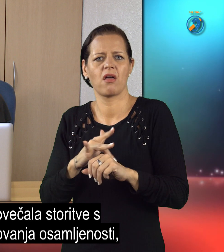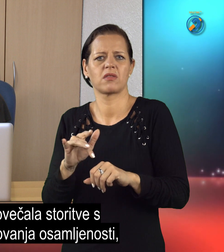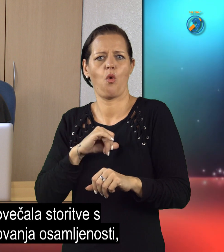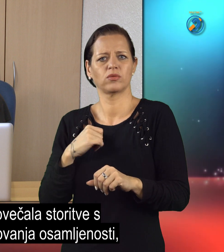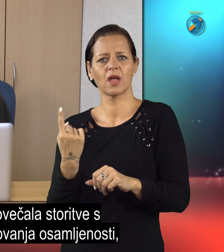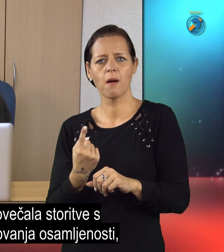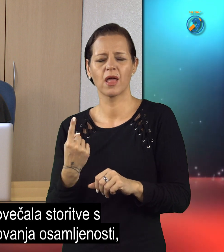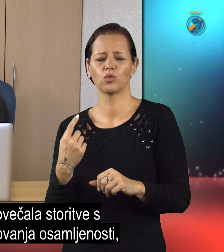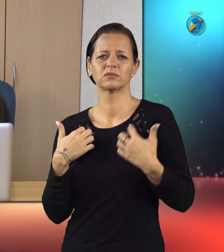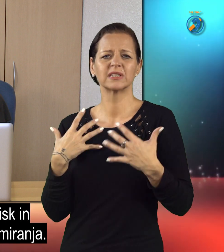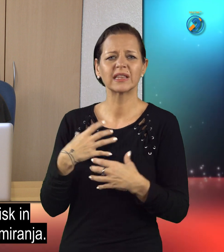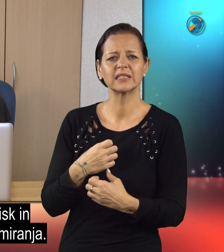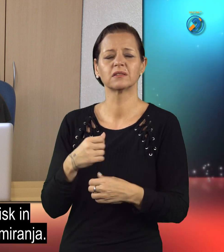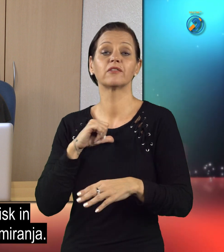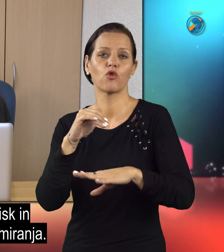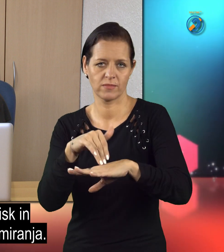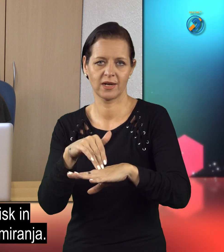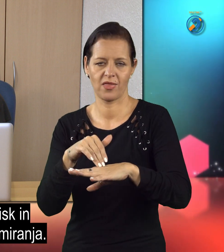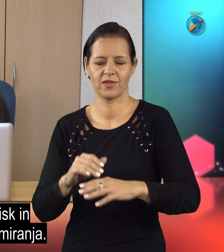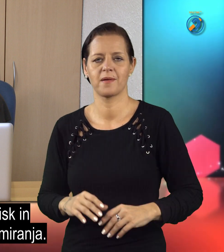in informiranja.